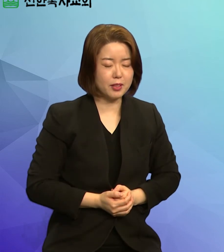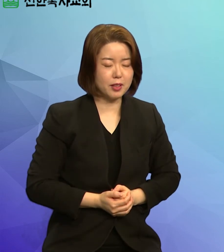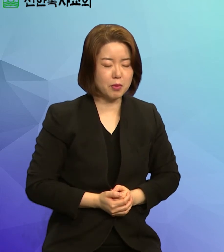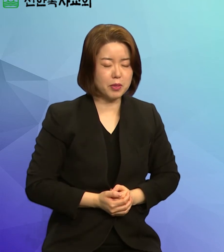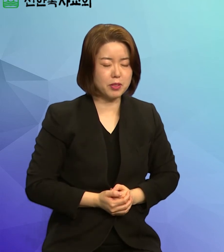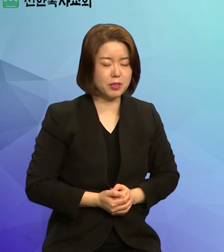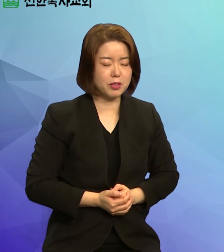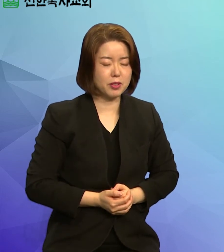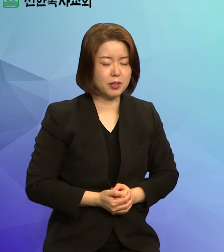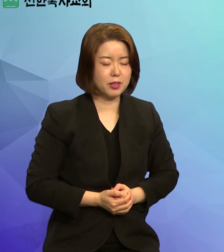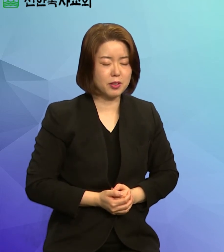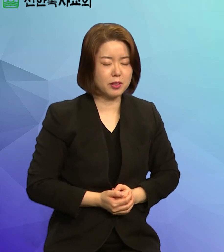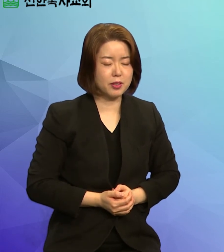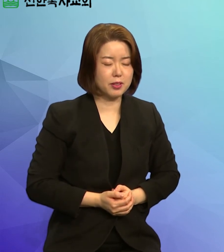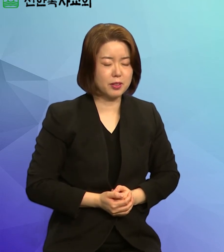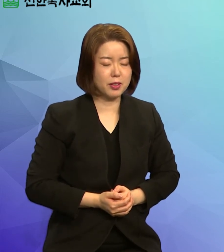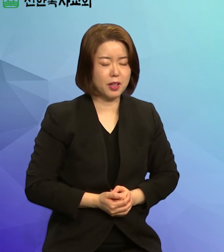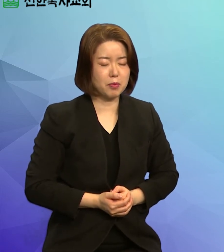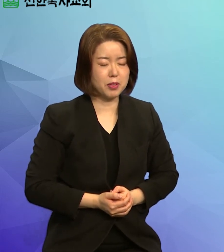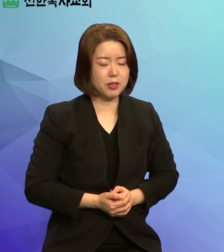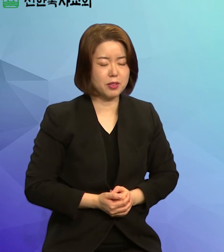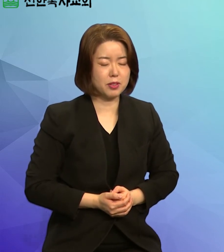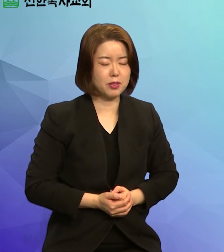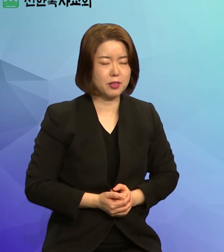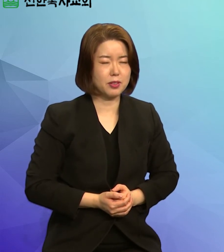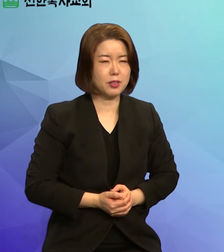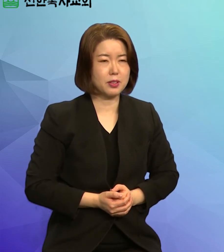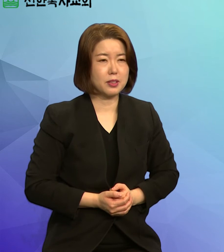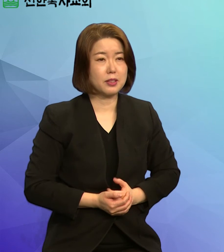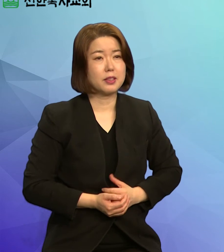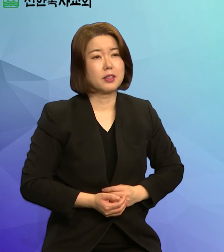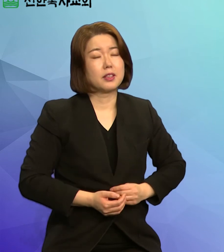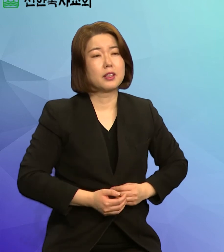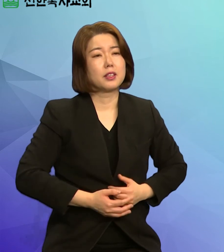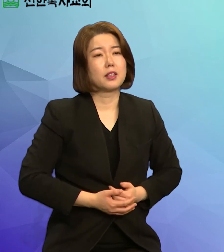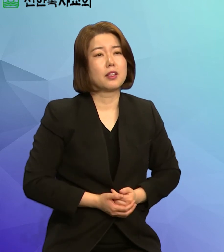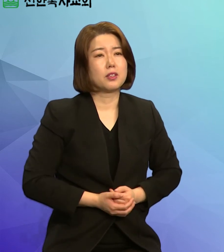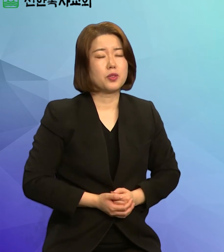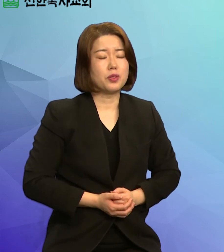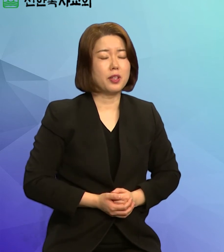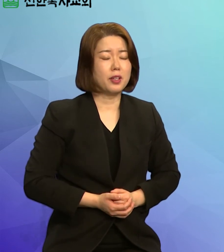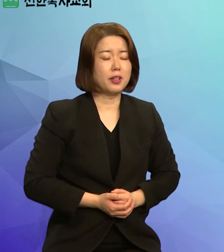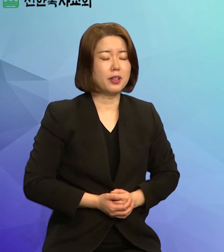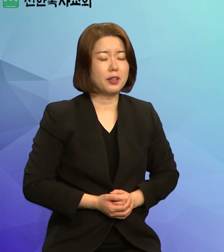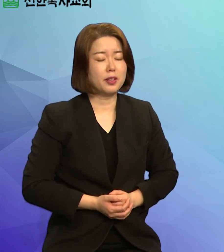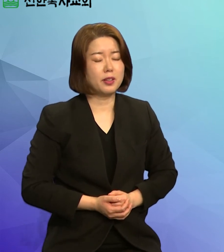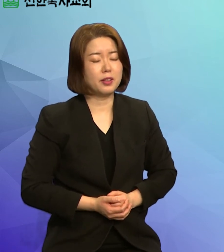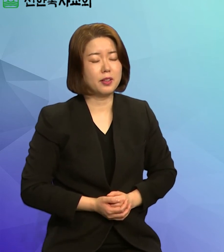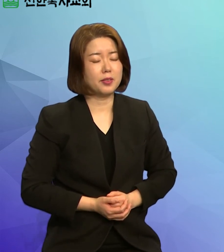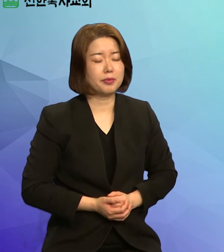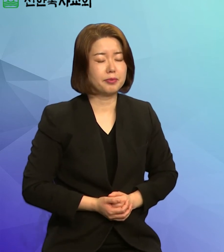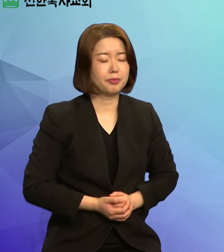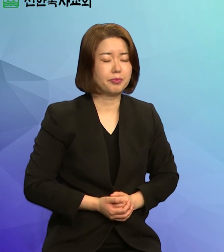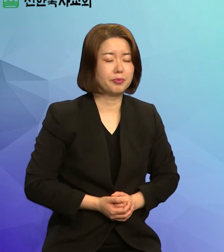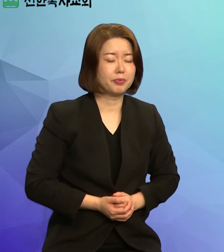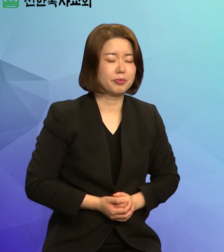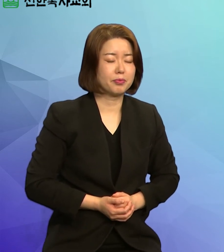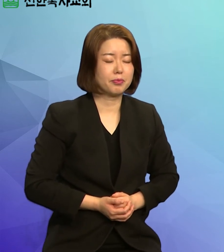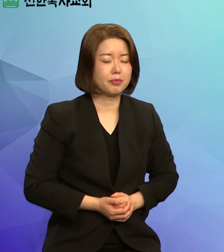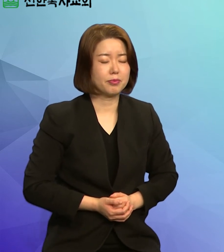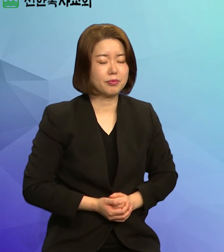충만하신 아버지 하나님, 놀라우신 하나님의 은혜, 하나님의 역사하심을 감사합니다. 크신 하나님의